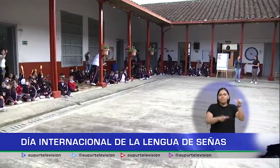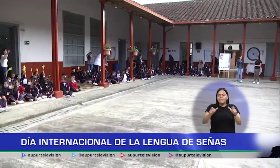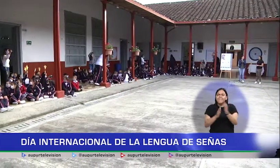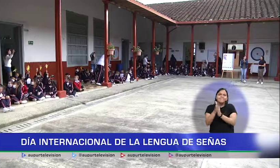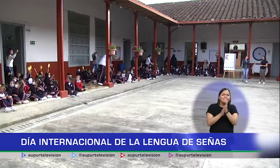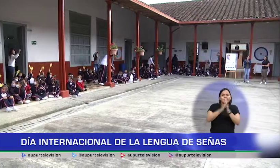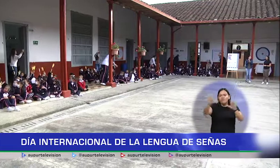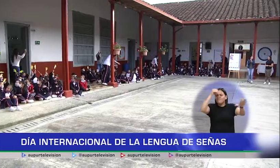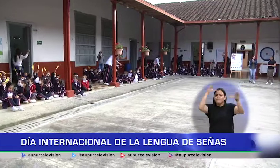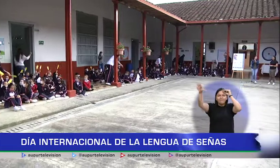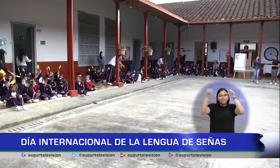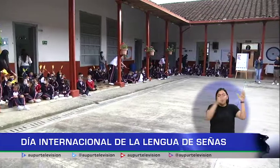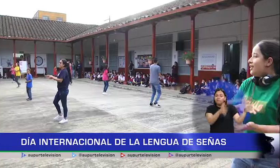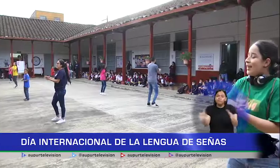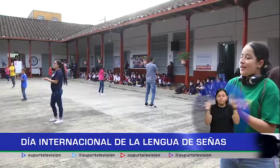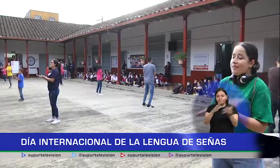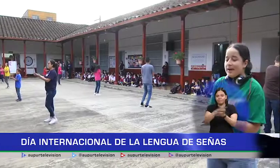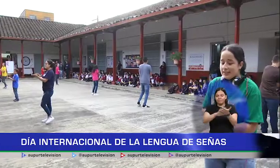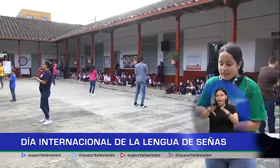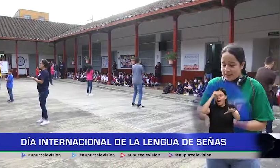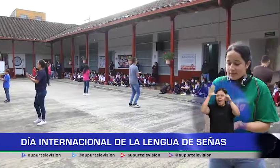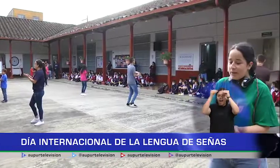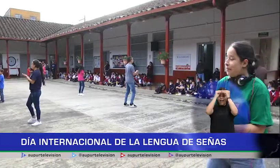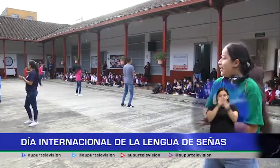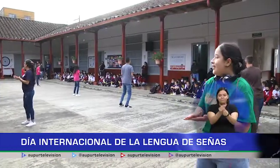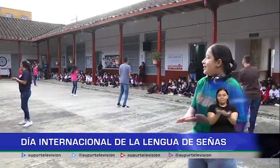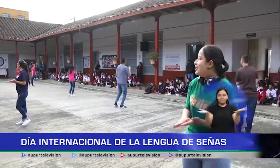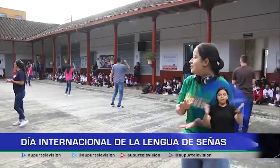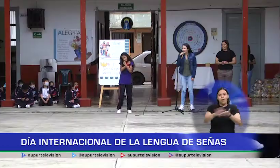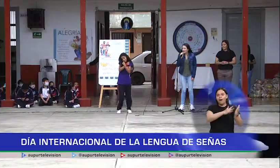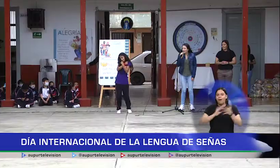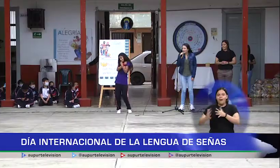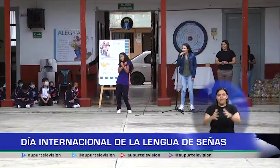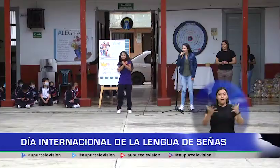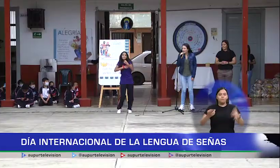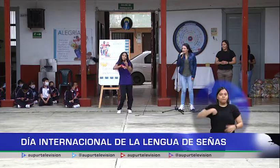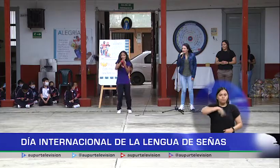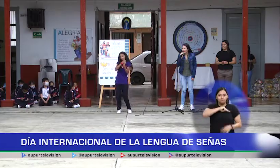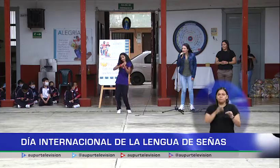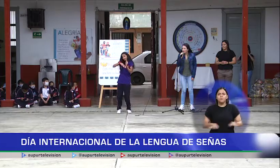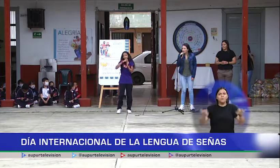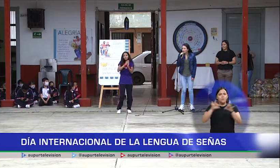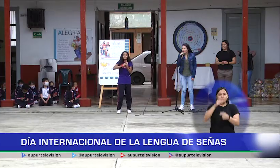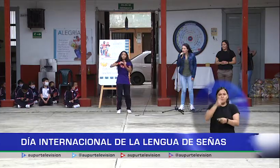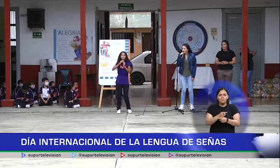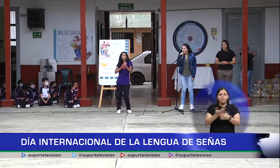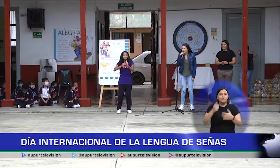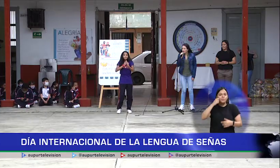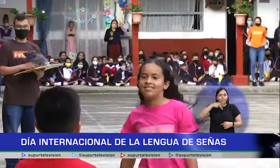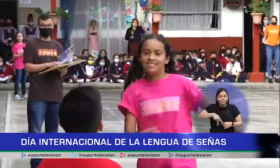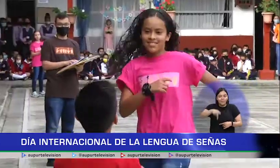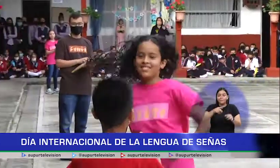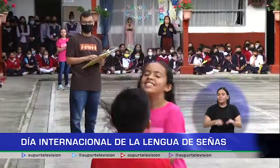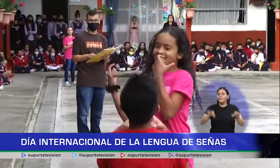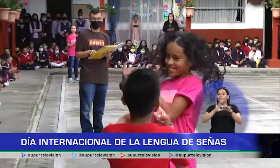un impacto profundo en las personas, ya que se forman seres conscientes de la diversidad y la importancia de la inclusión, además porque constituye una